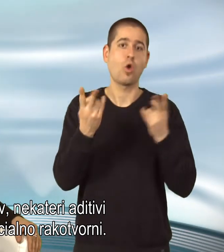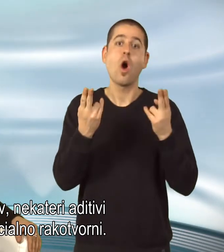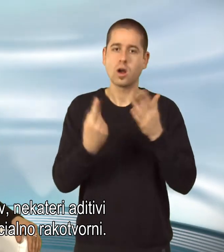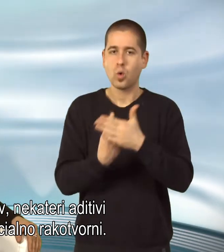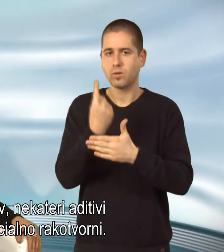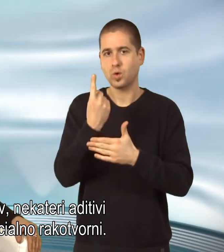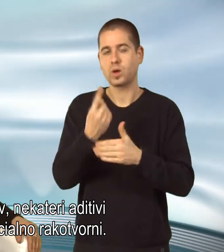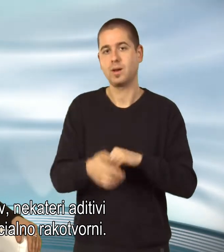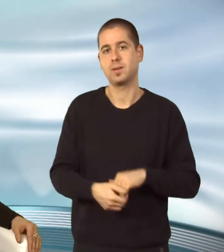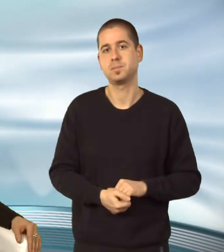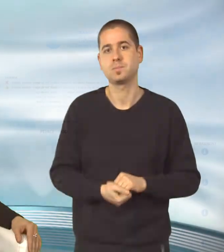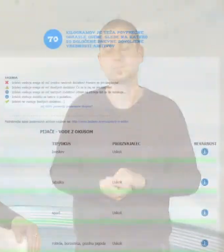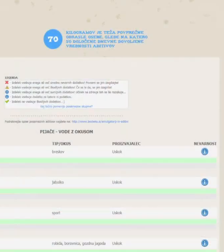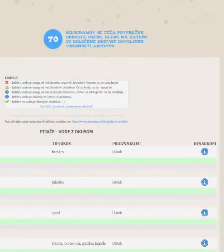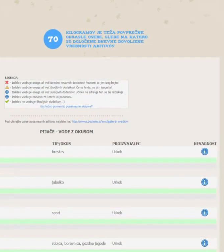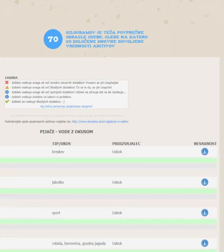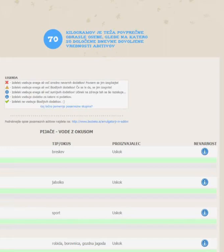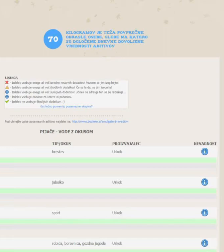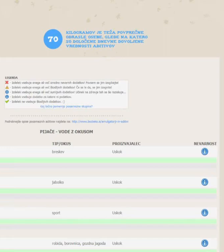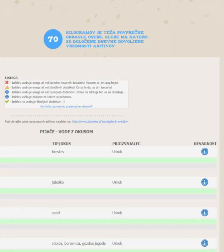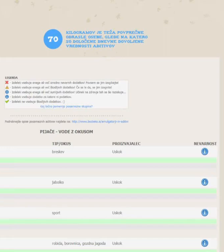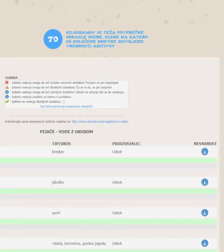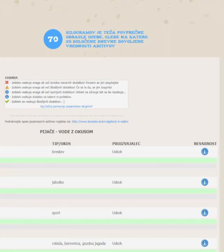potencialno rakotvorni.